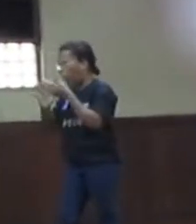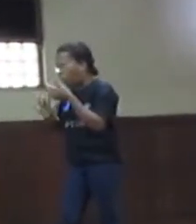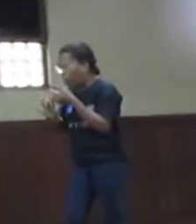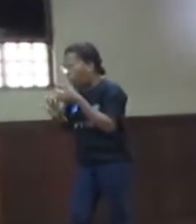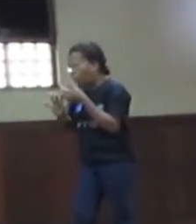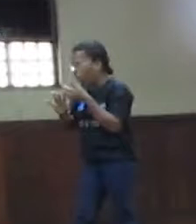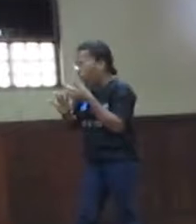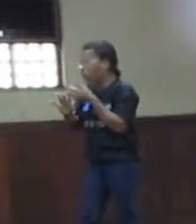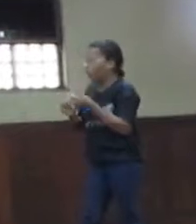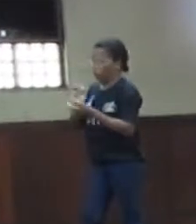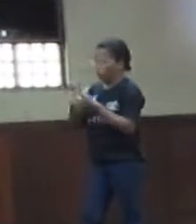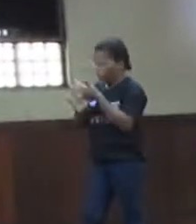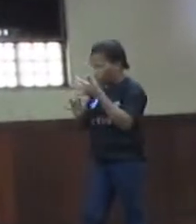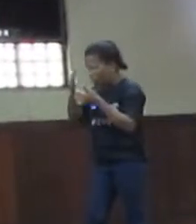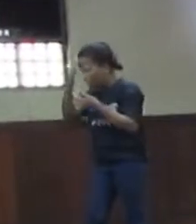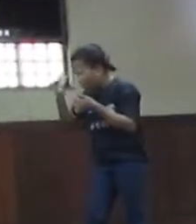aparelhos, que o meu não é muito chique, não.